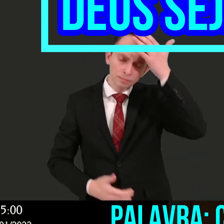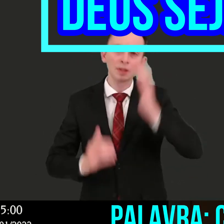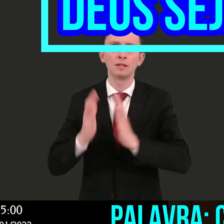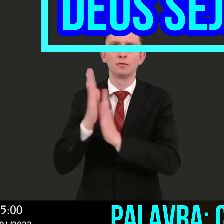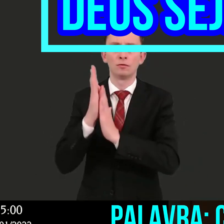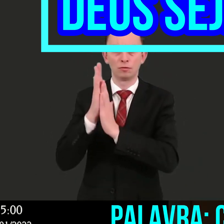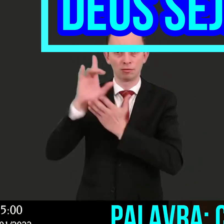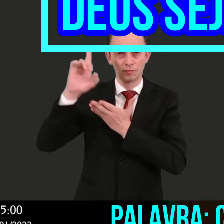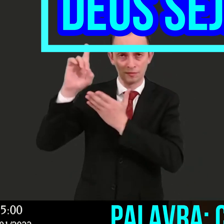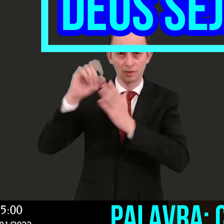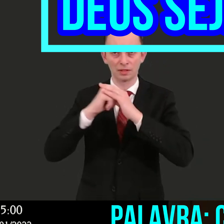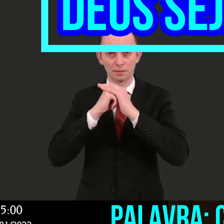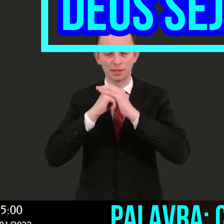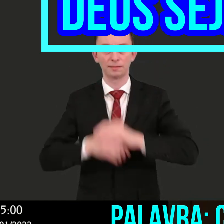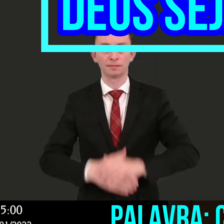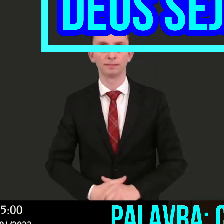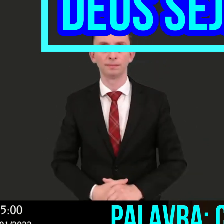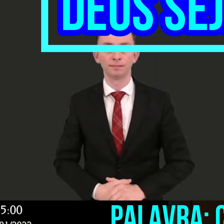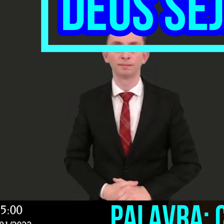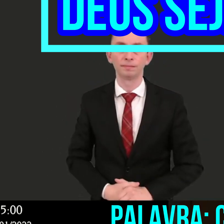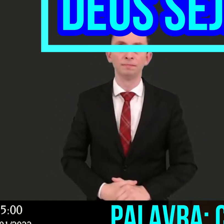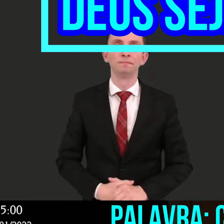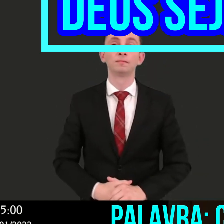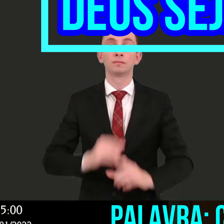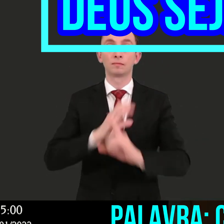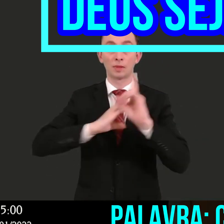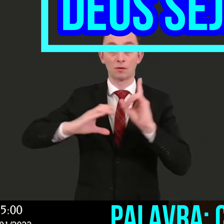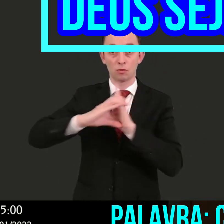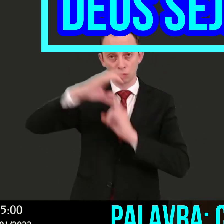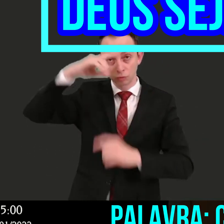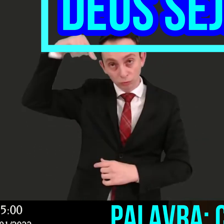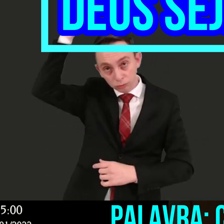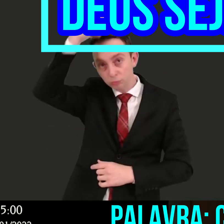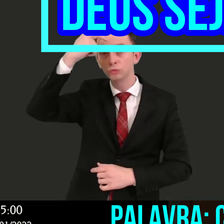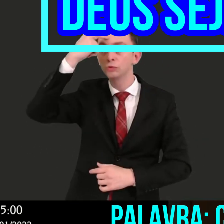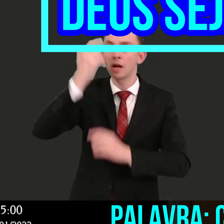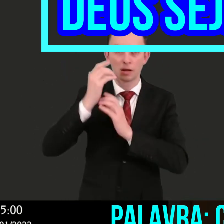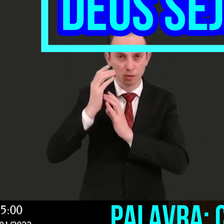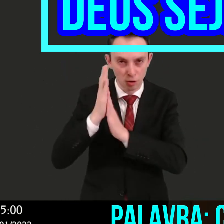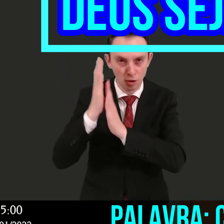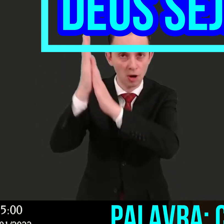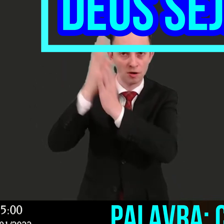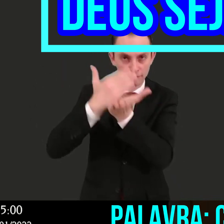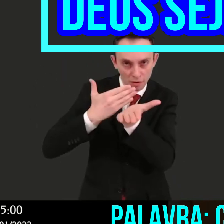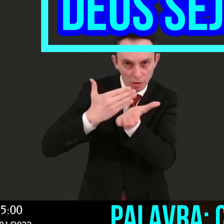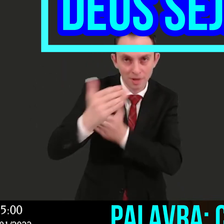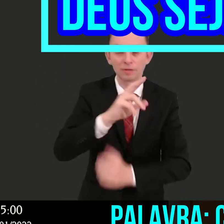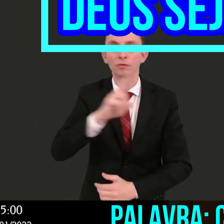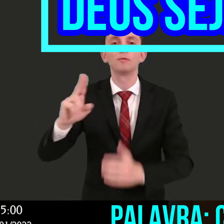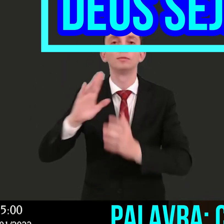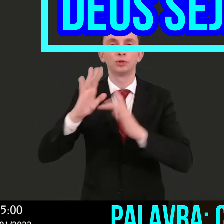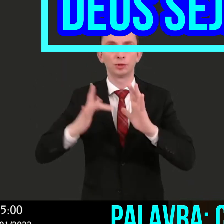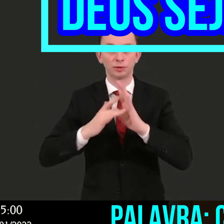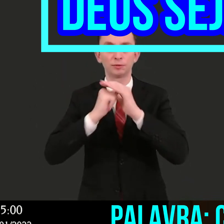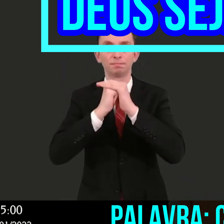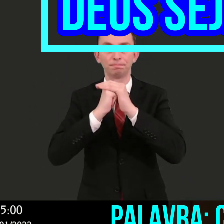Deus seja louvado, irmãos. Amém. Iniciamos esse santo culto a Deus, em nome do Senhor Jesus.